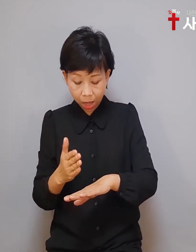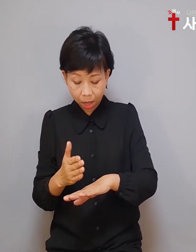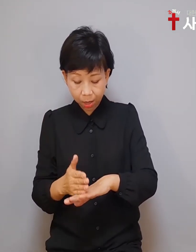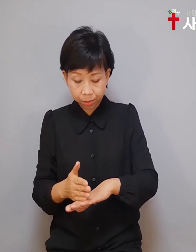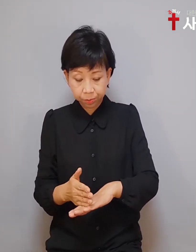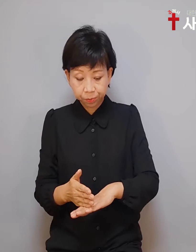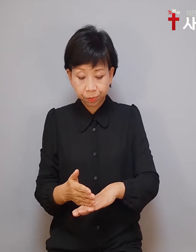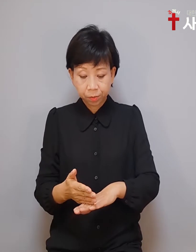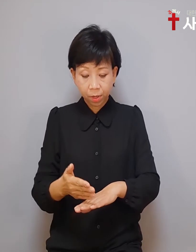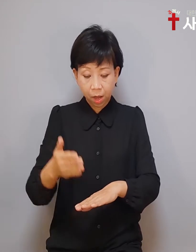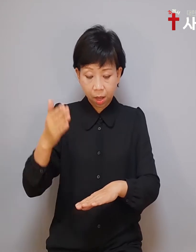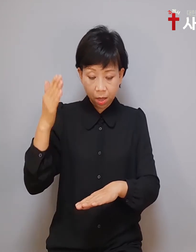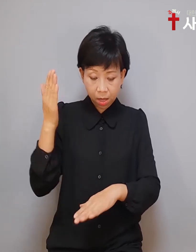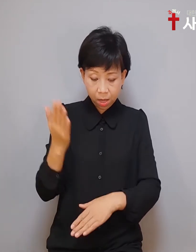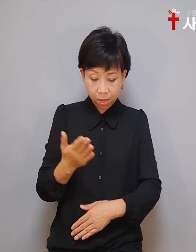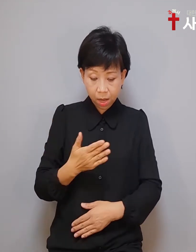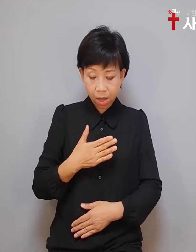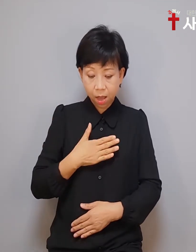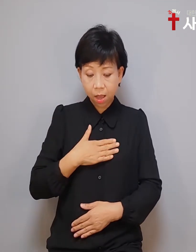감사.